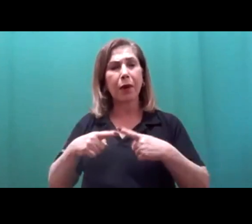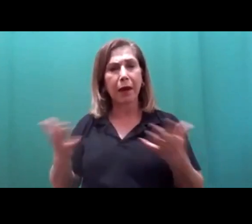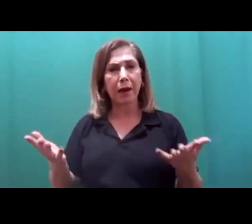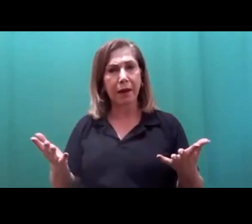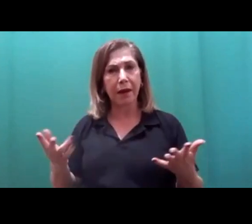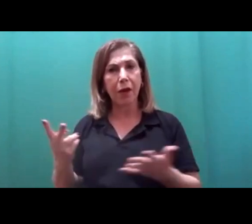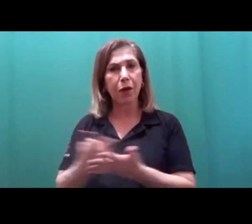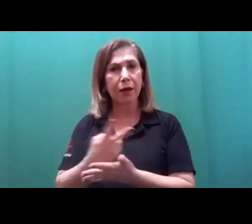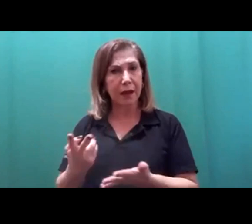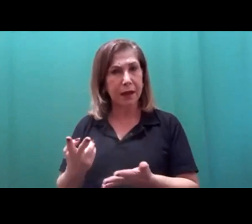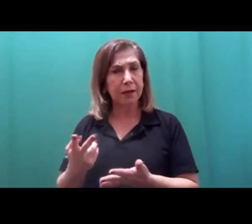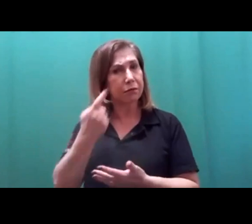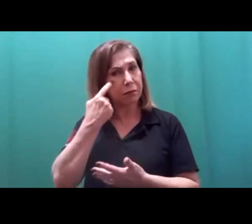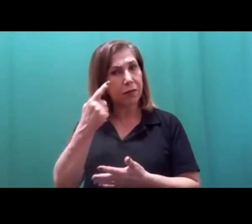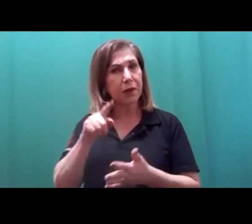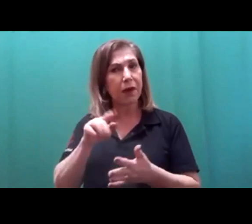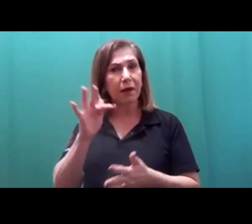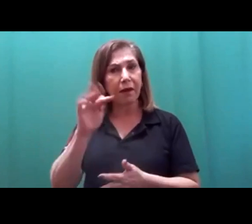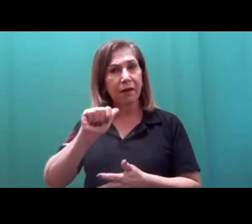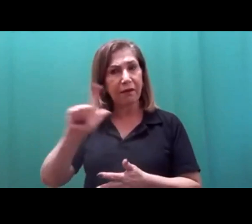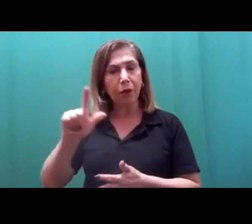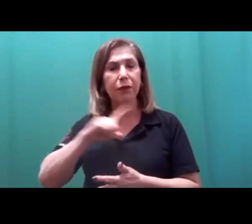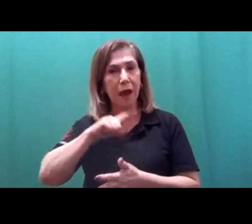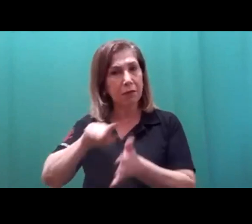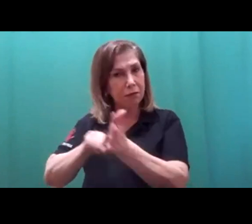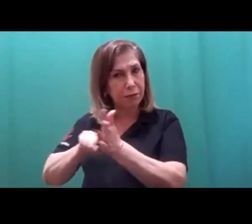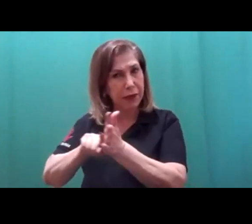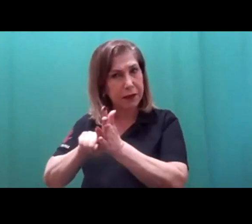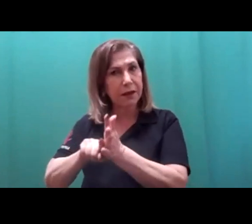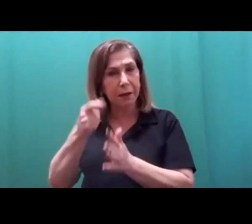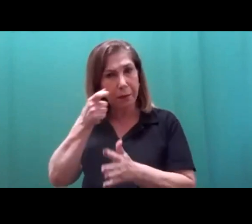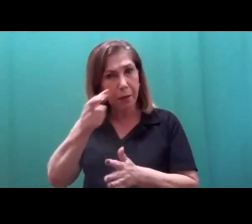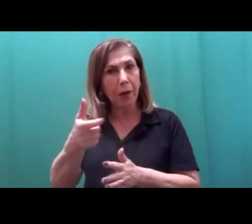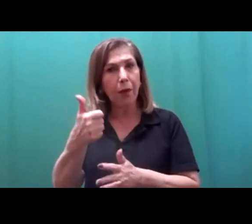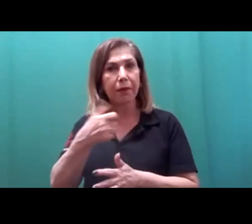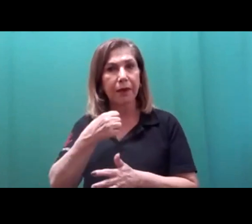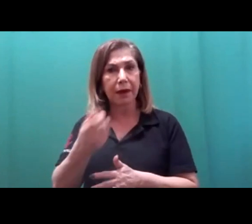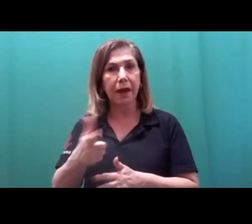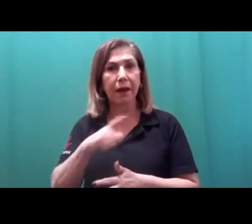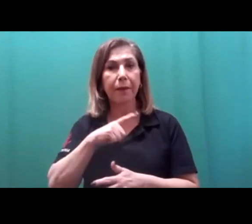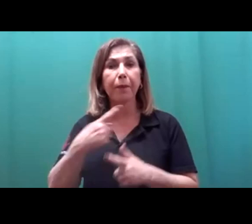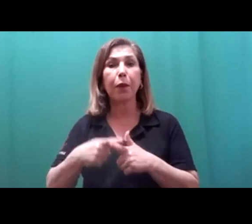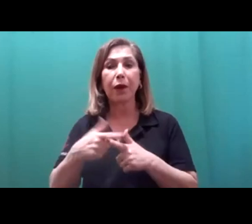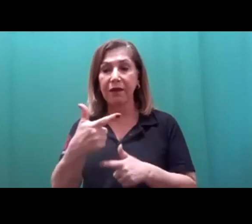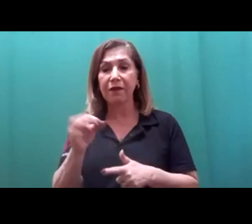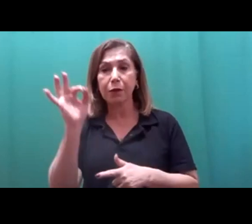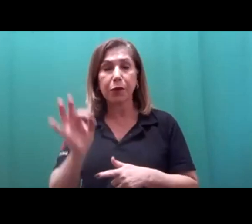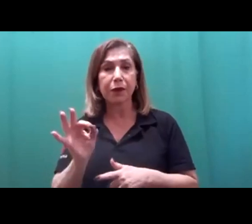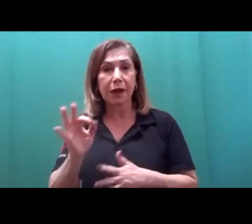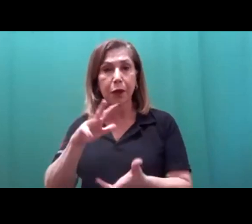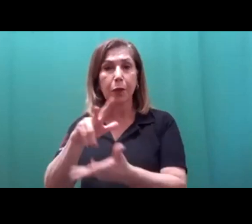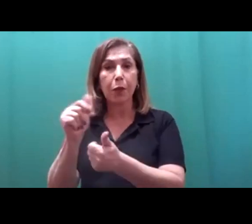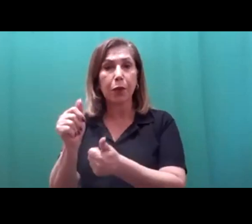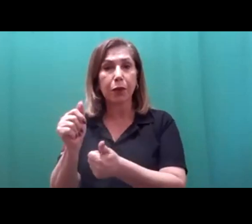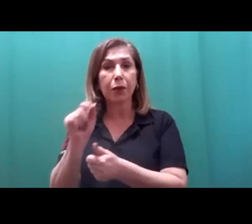FAO tem um estudo muito interessante, em que ele fala que 70% da comida no mundo passa pela mão das